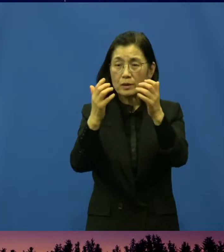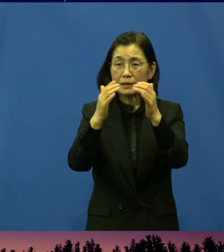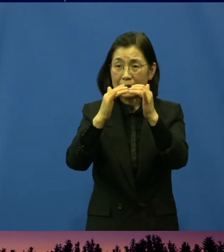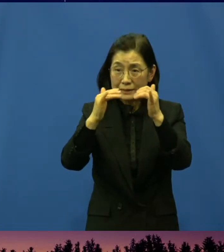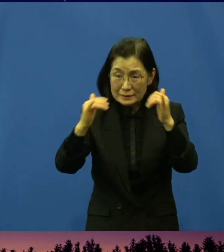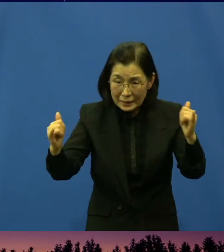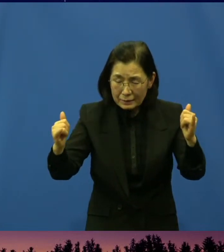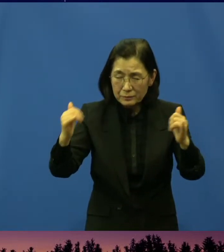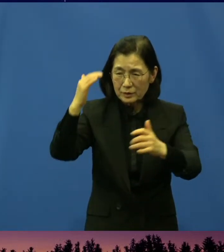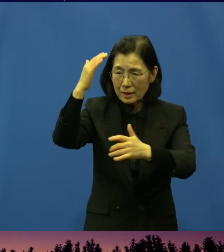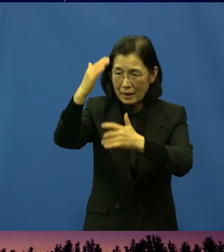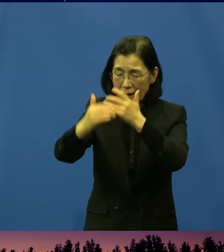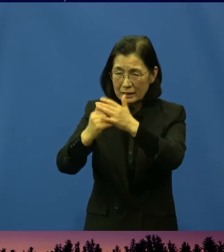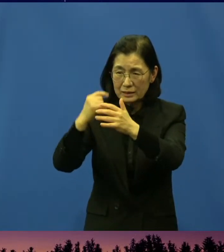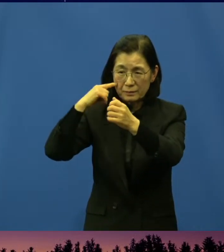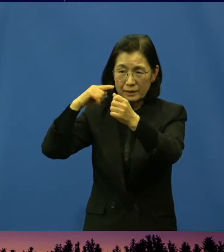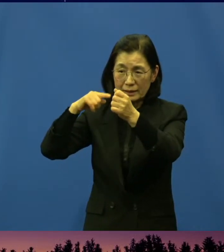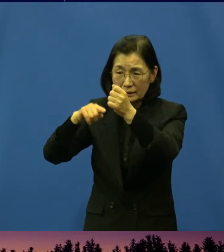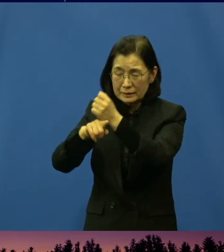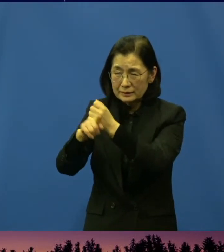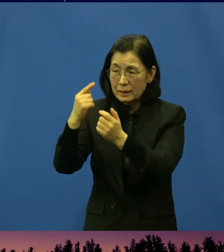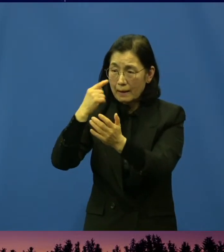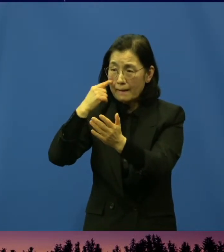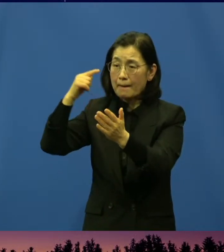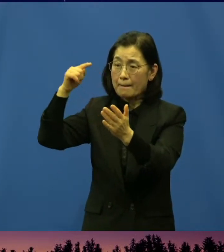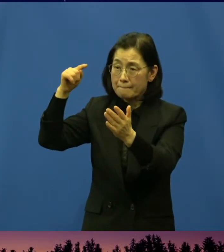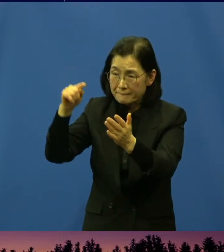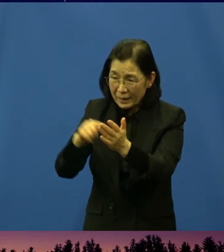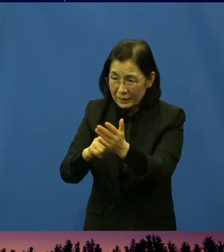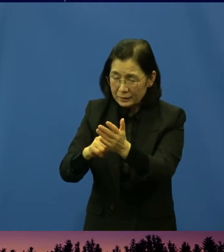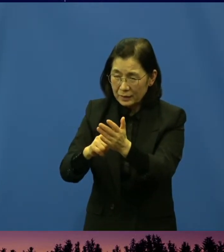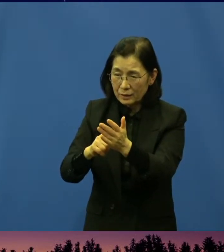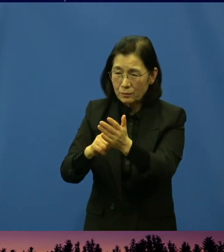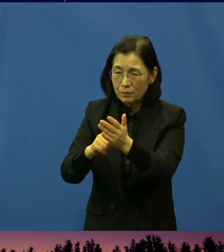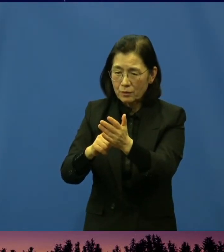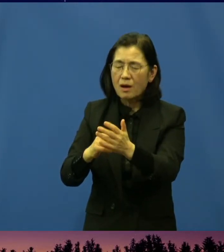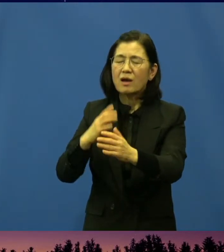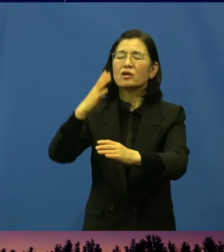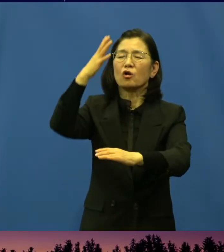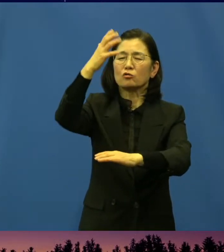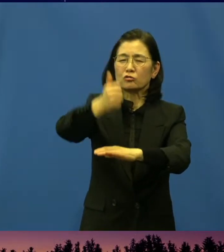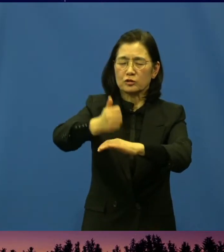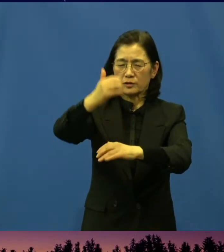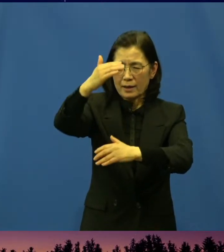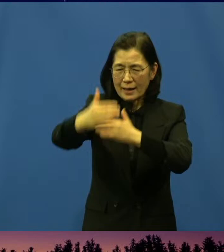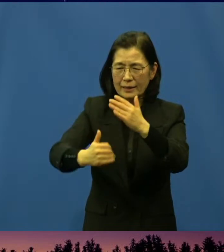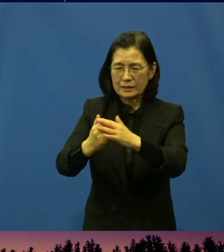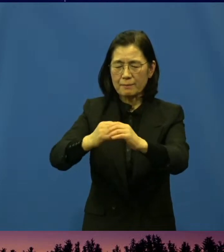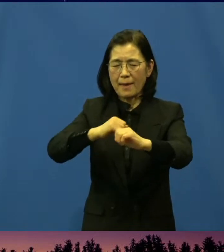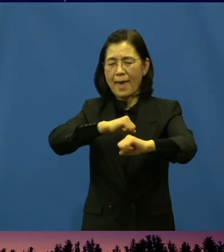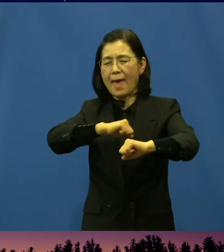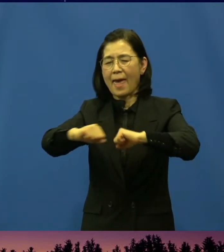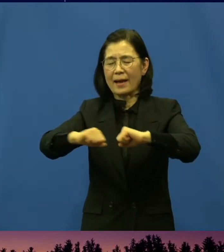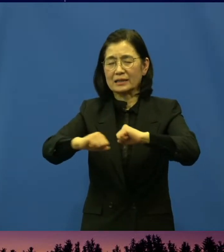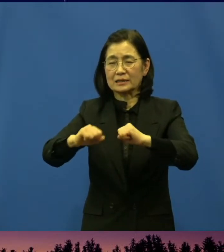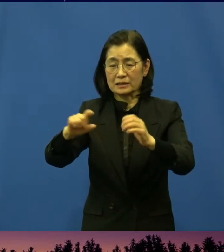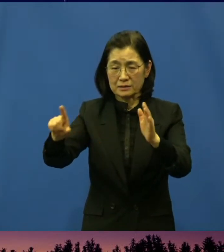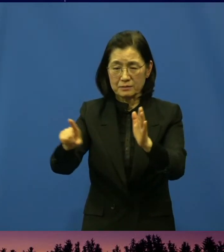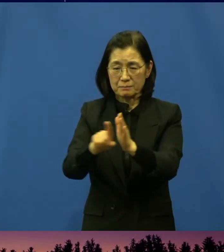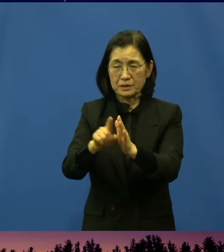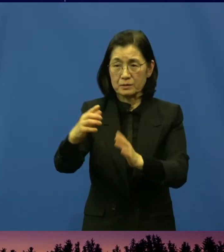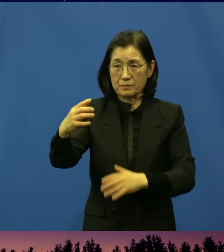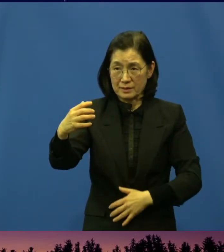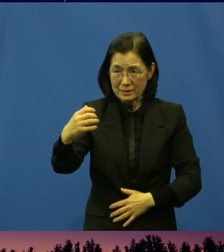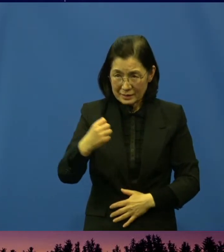방향을 향해 가되 쫓기지 않고 결국은 하나님이 하실 것이라고 하는, 결국은 이 시간 속에